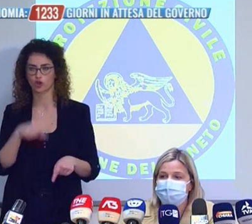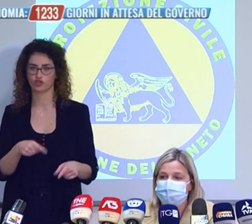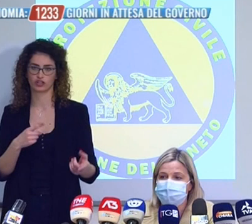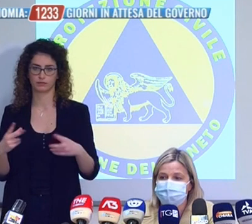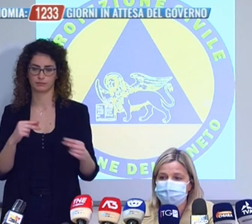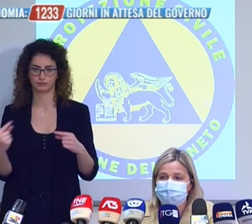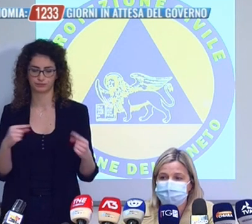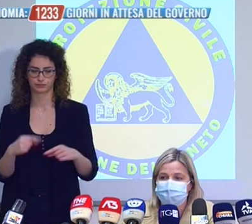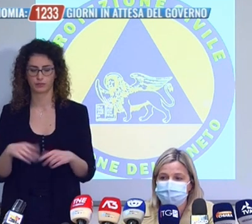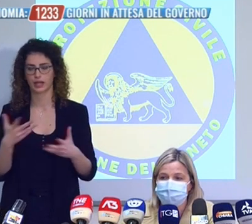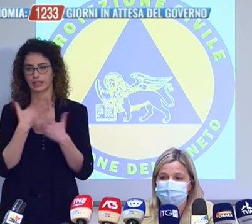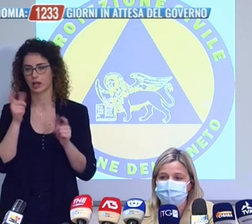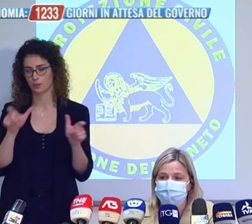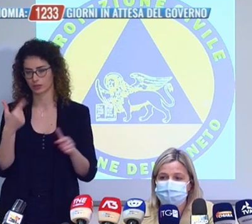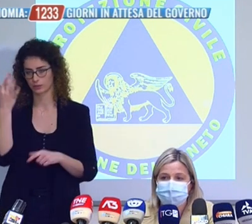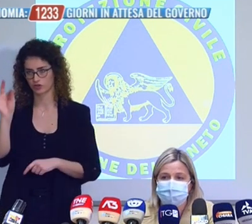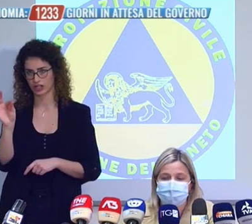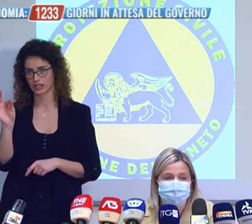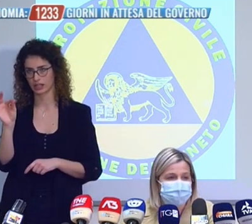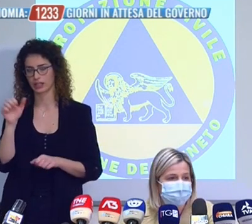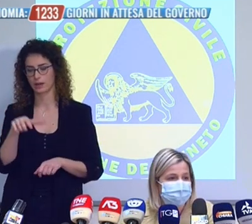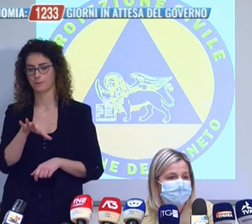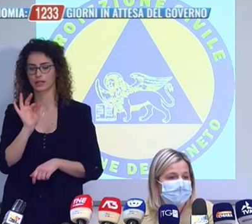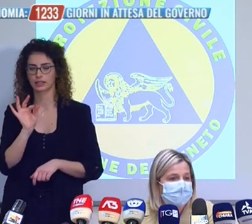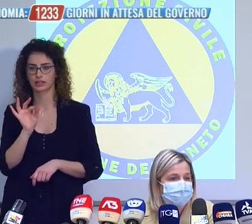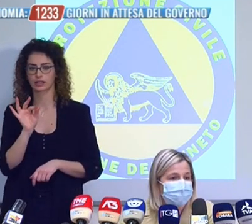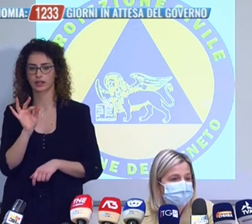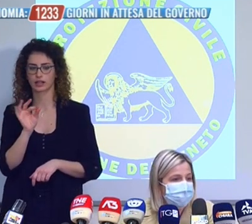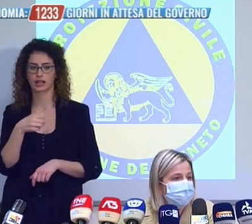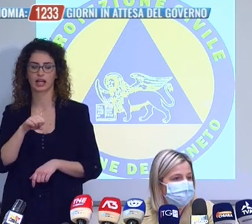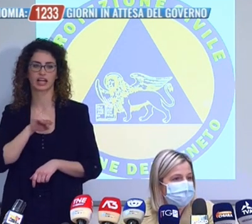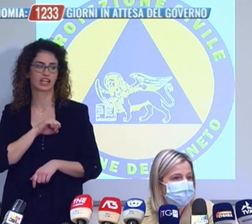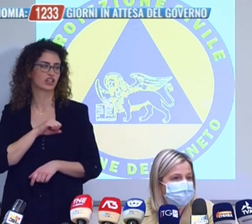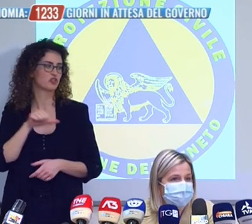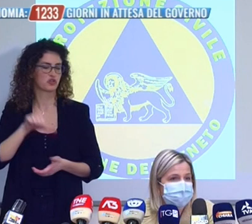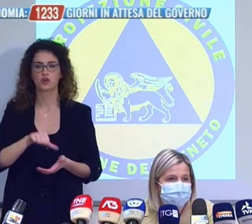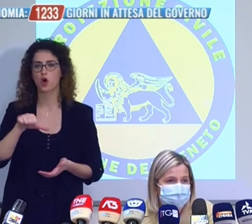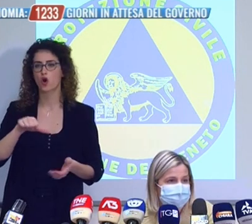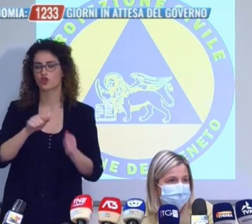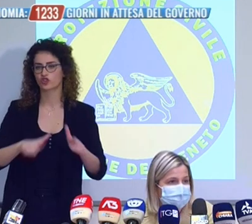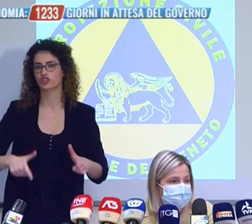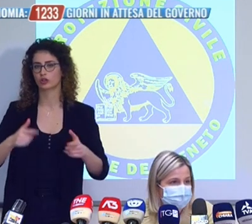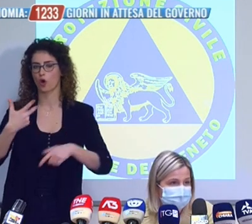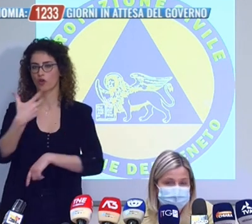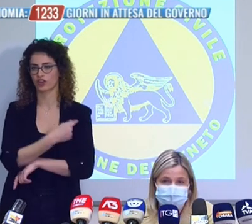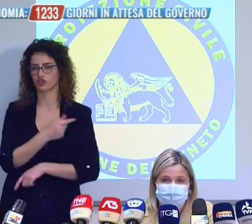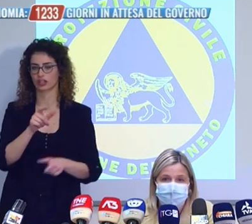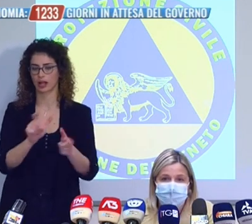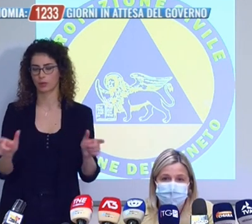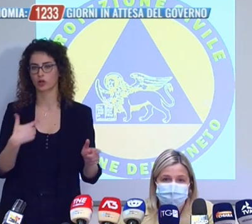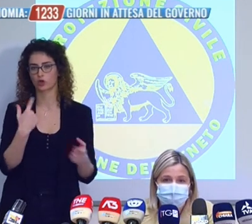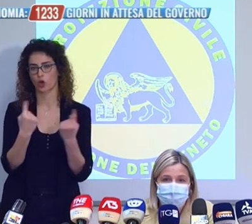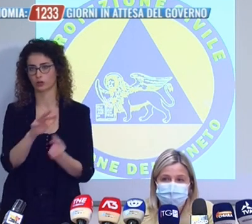è chiaro che gli specializzandi invece saranno utilizzati, io immagino, all'interno dei centri vaccinali di popolazione oppure in altri